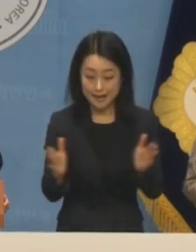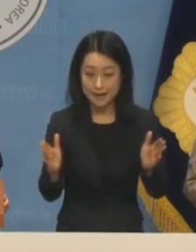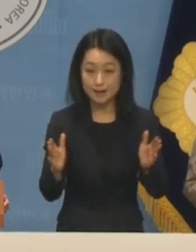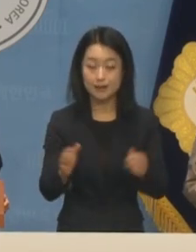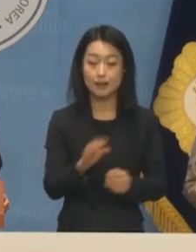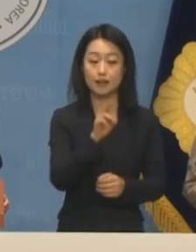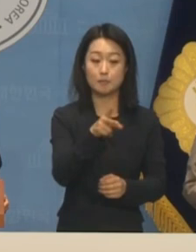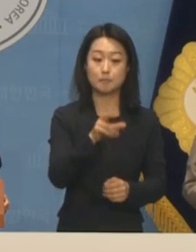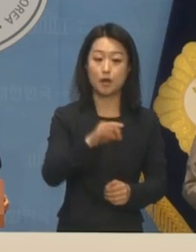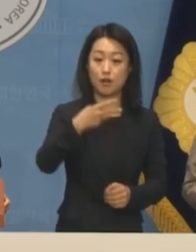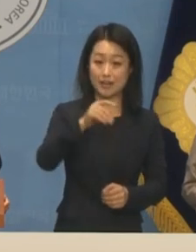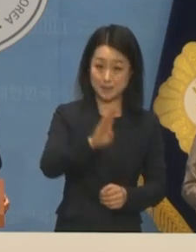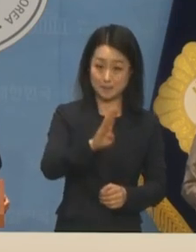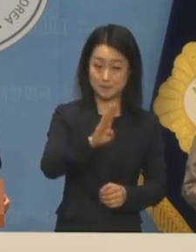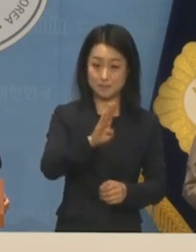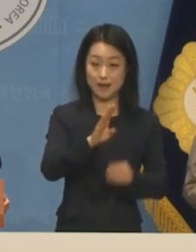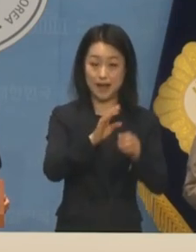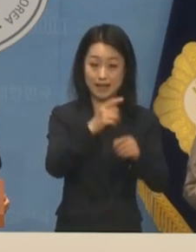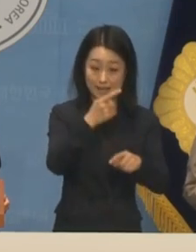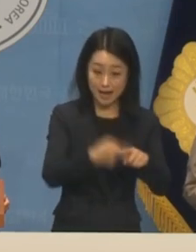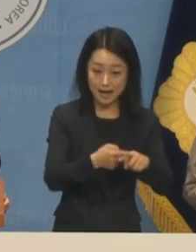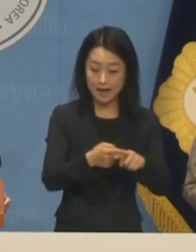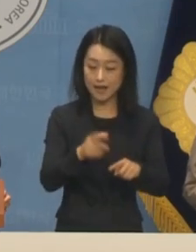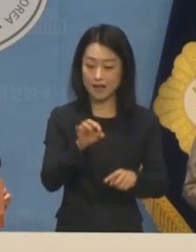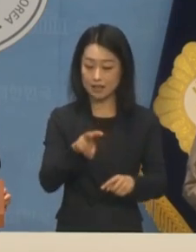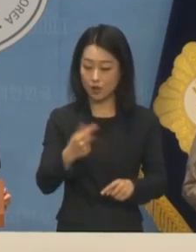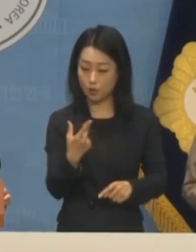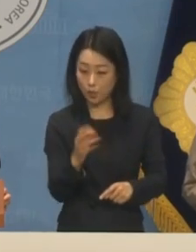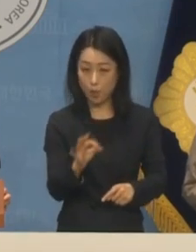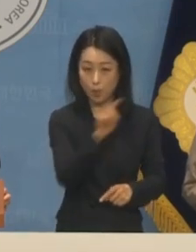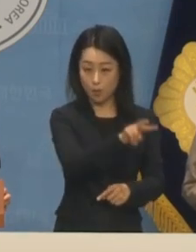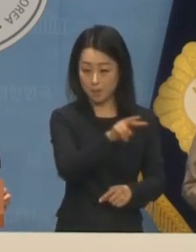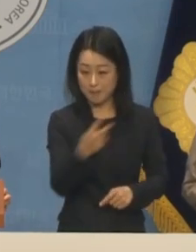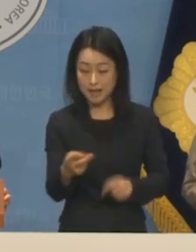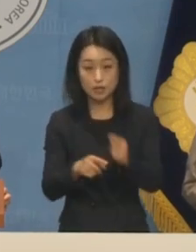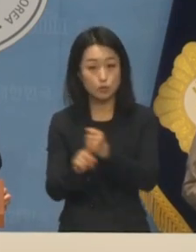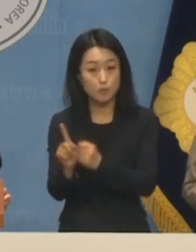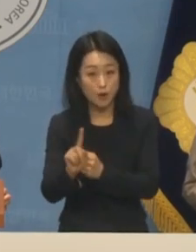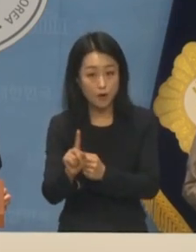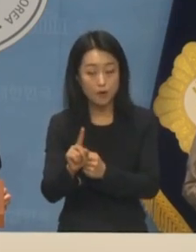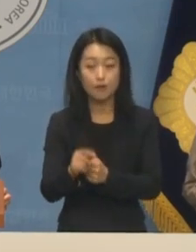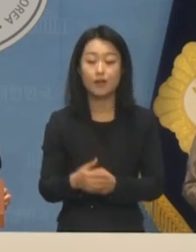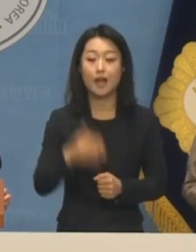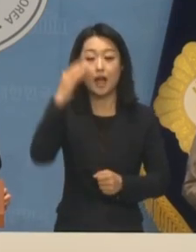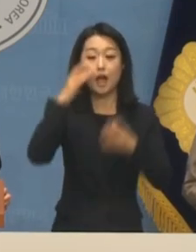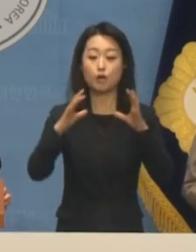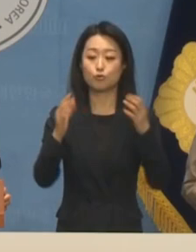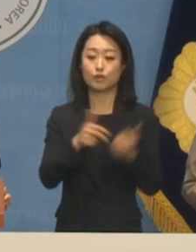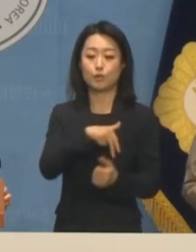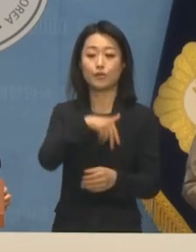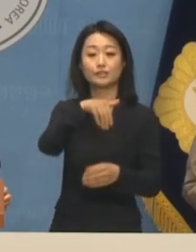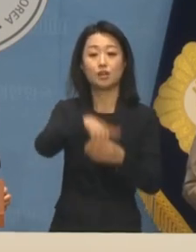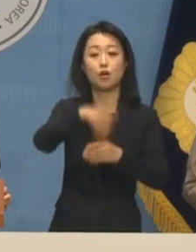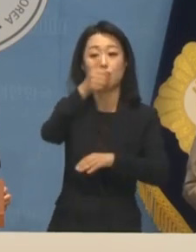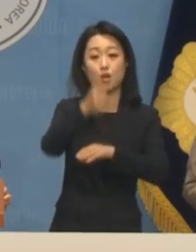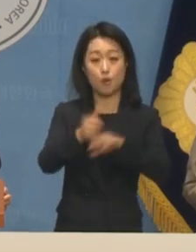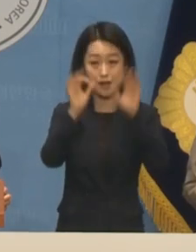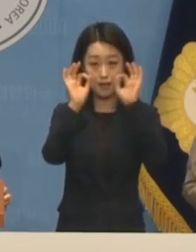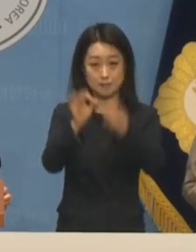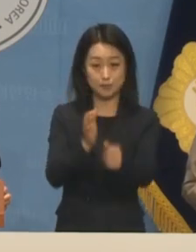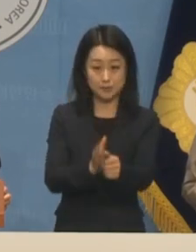병립형 제도를 사용을 하다가 연동형 제도로 바뀐 이유는 우리나라 국회의원 선거 결과를